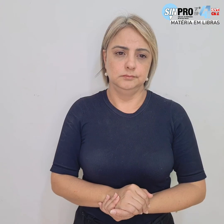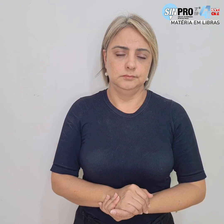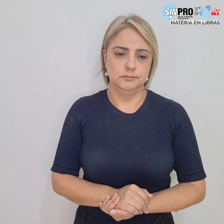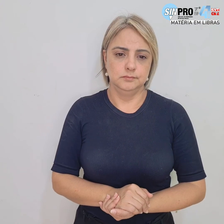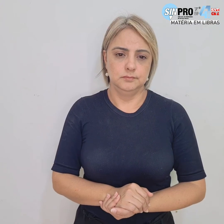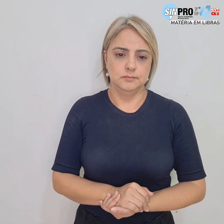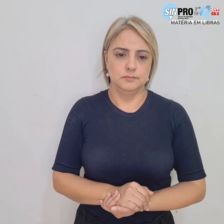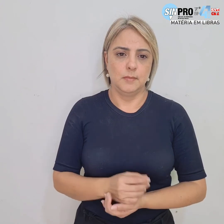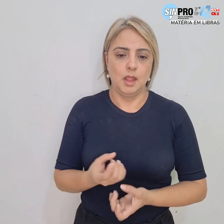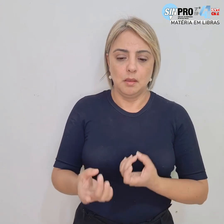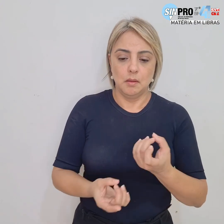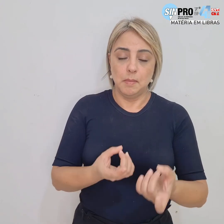Mercado de trabalho.